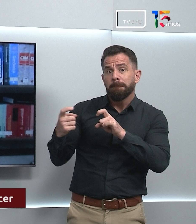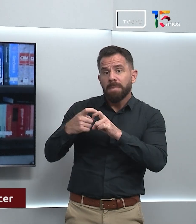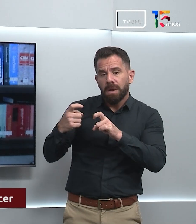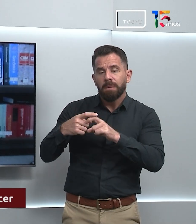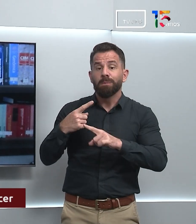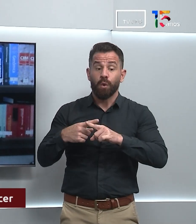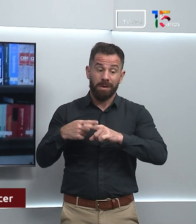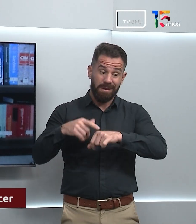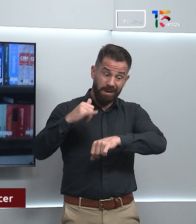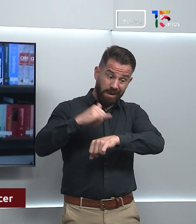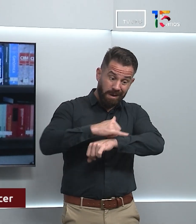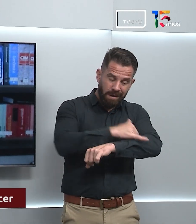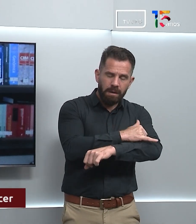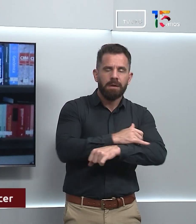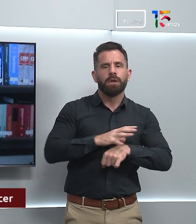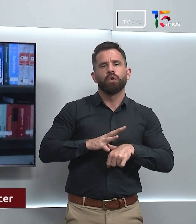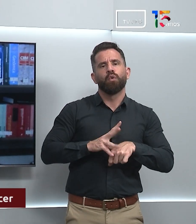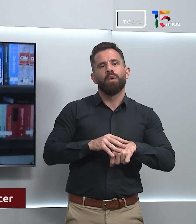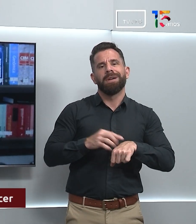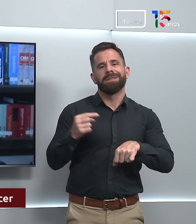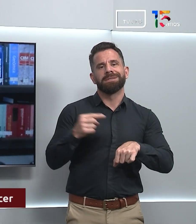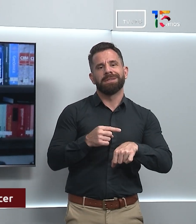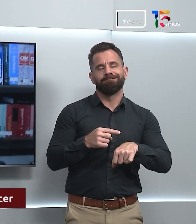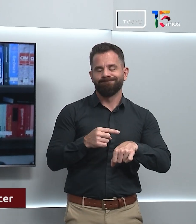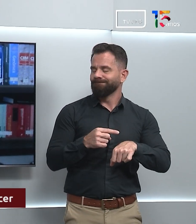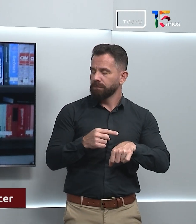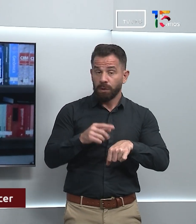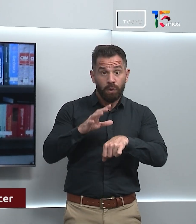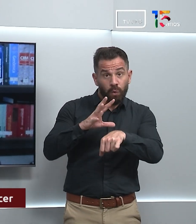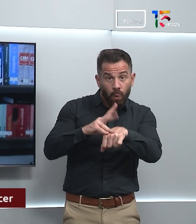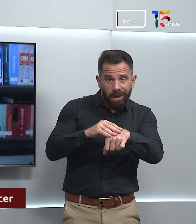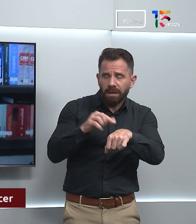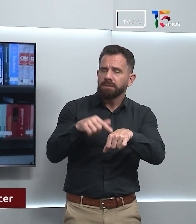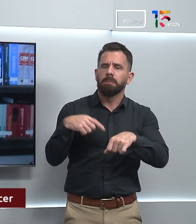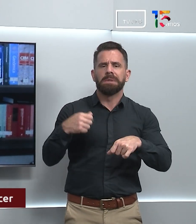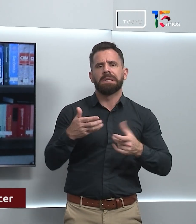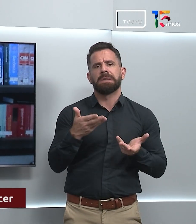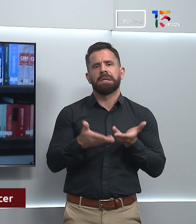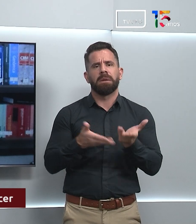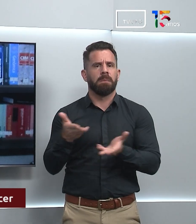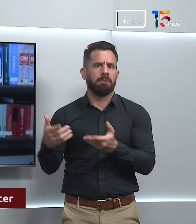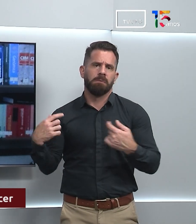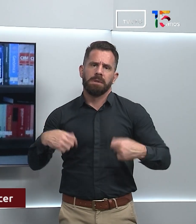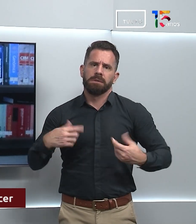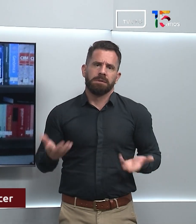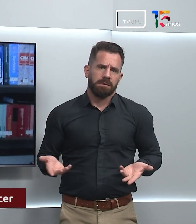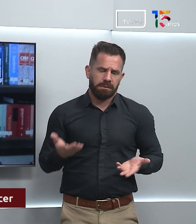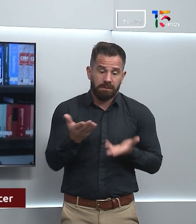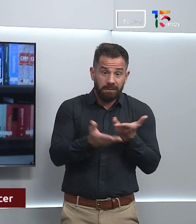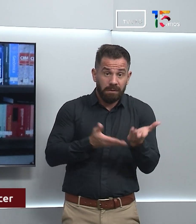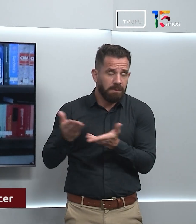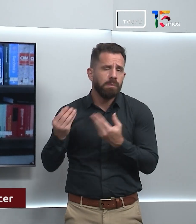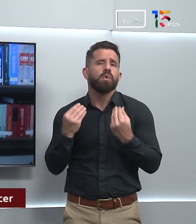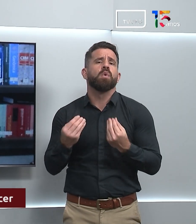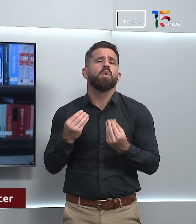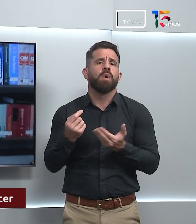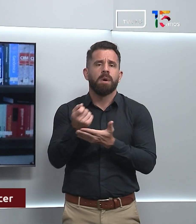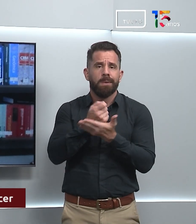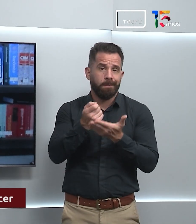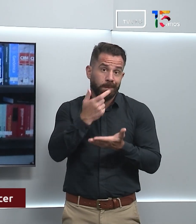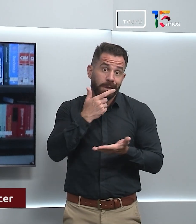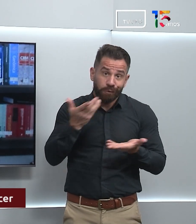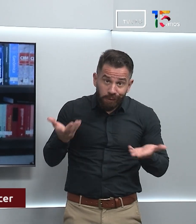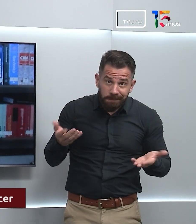uma doença e, como doença, tem que ser, logicamente, tratado com medicamentos, não é mesmo,